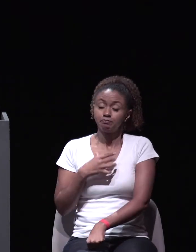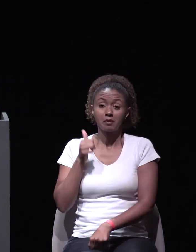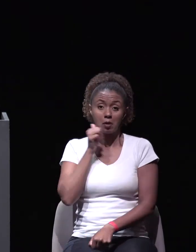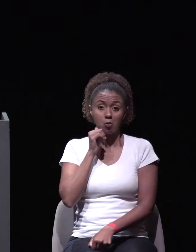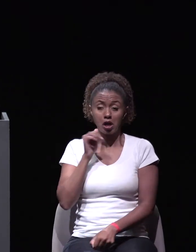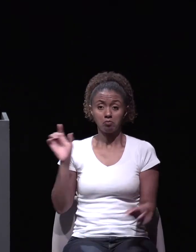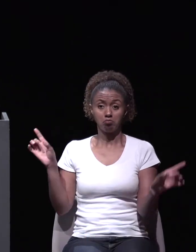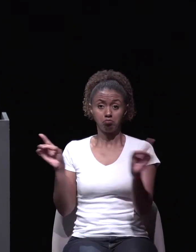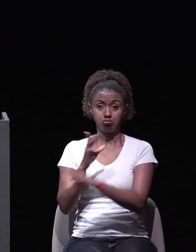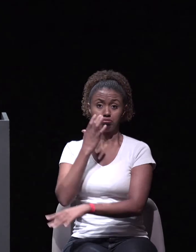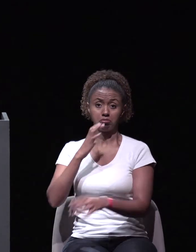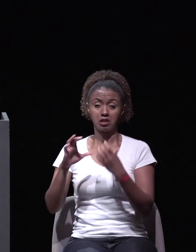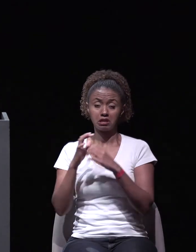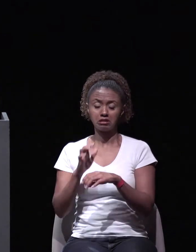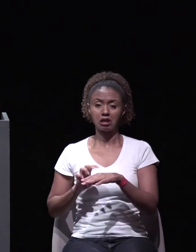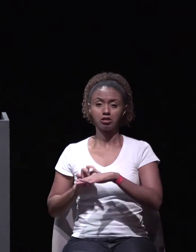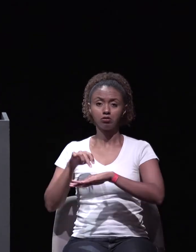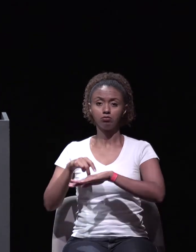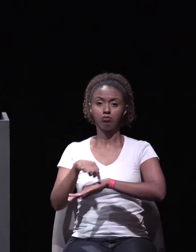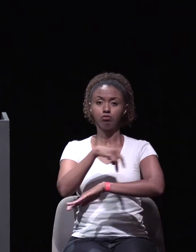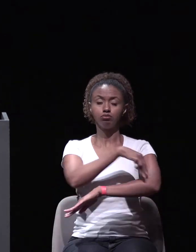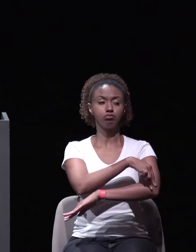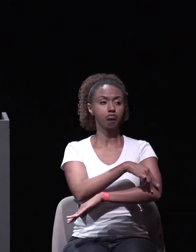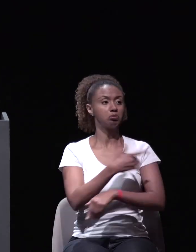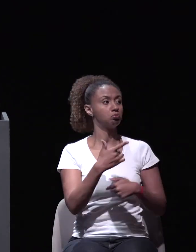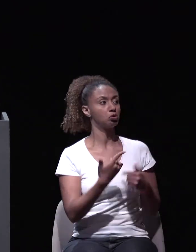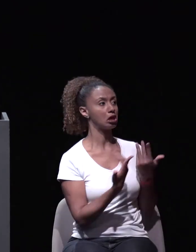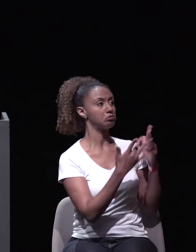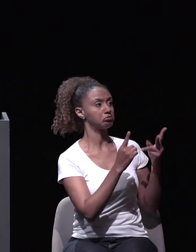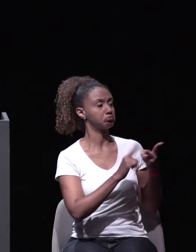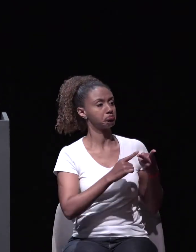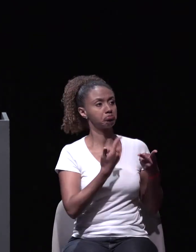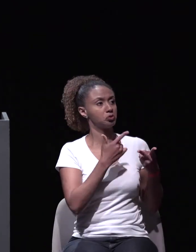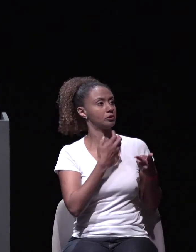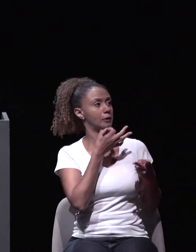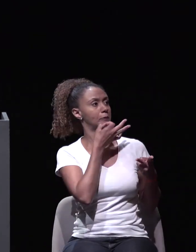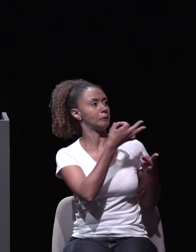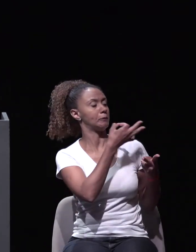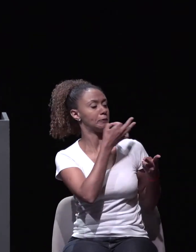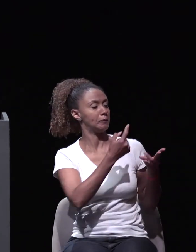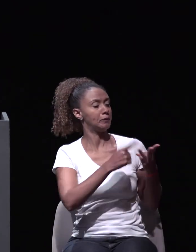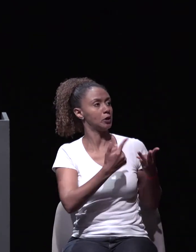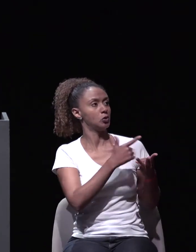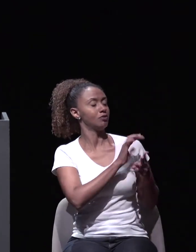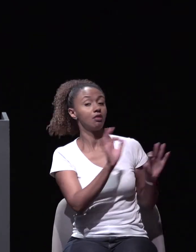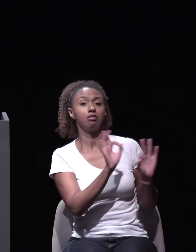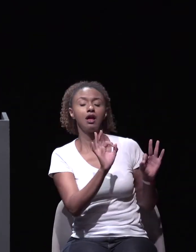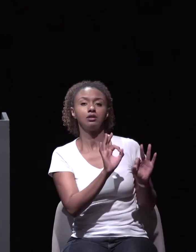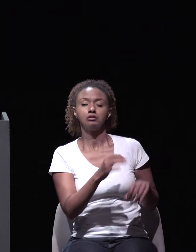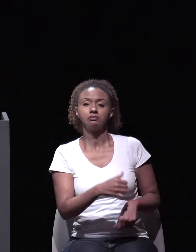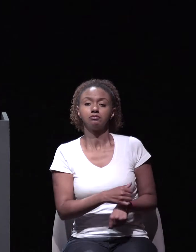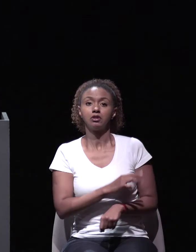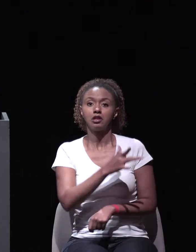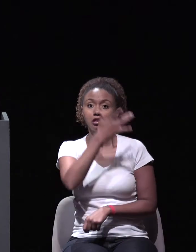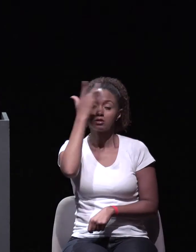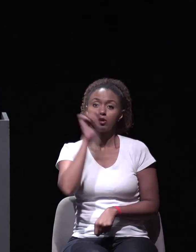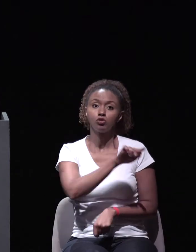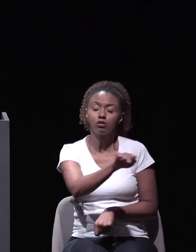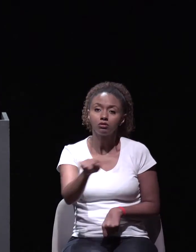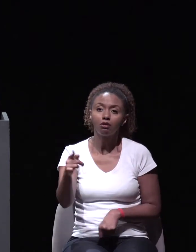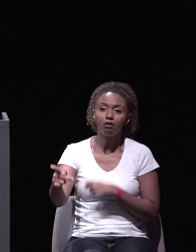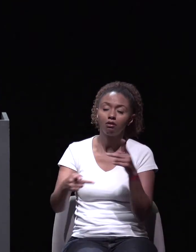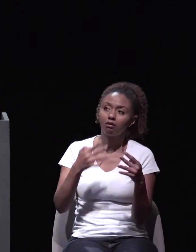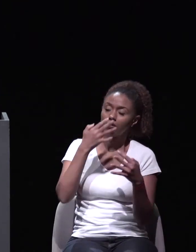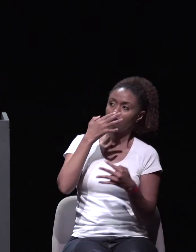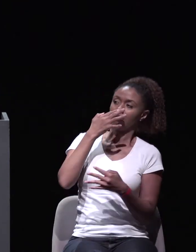sai do palco e não tem aplauso, não tem vaia, não tem som, não tem nada, porque as pessoas estão completamente impactadas